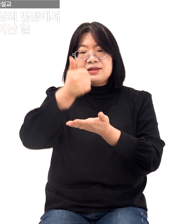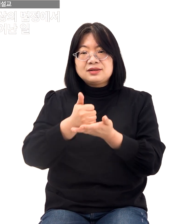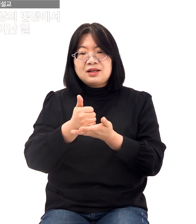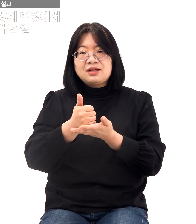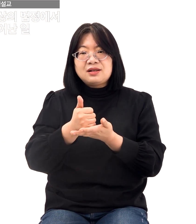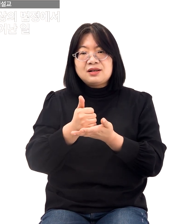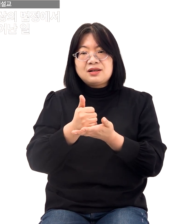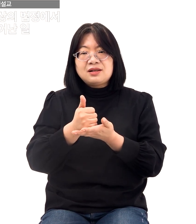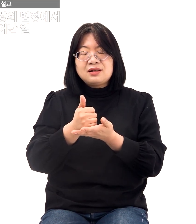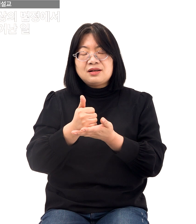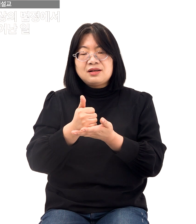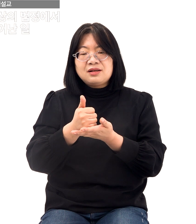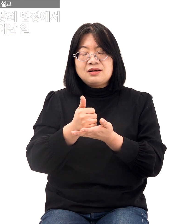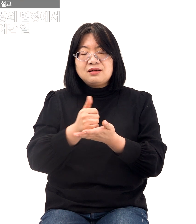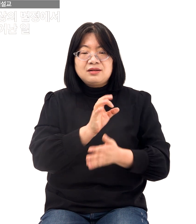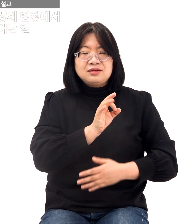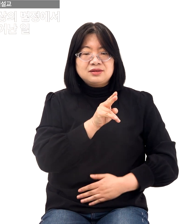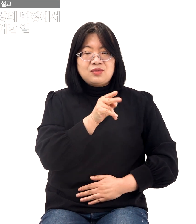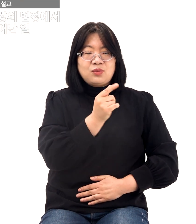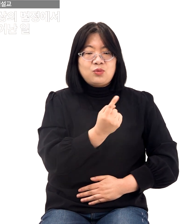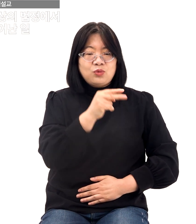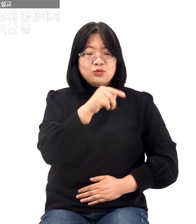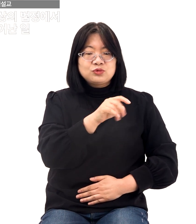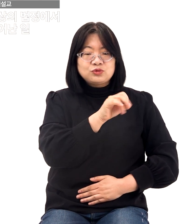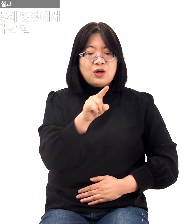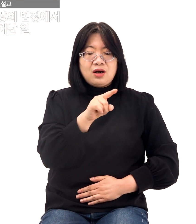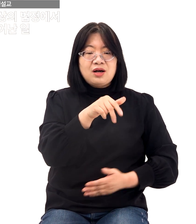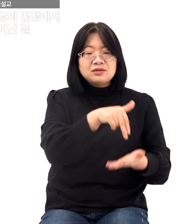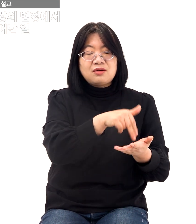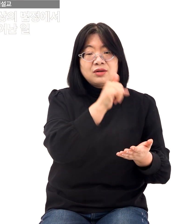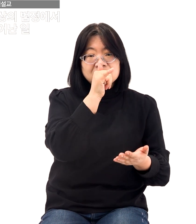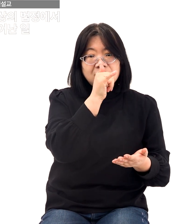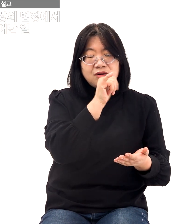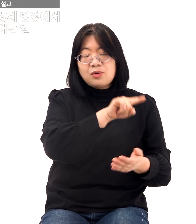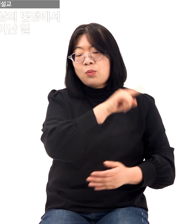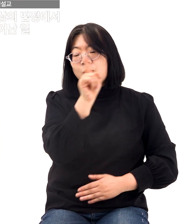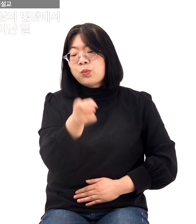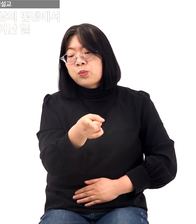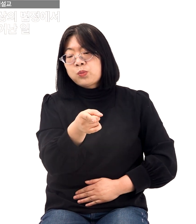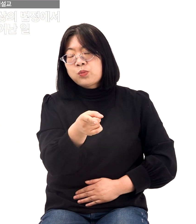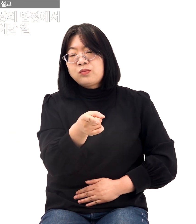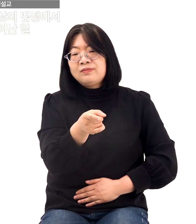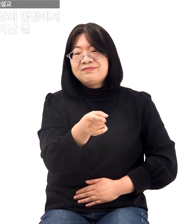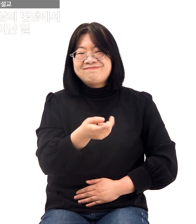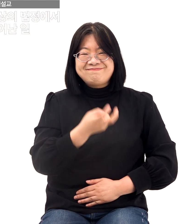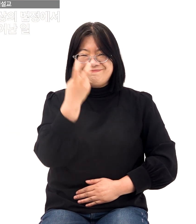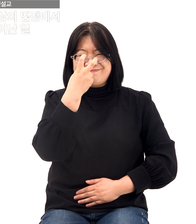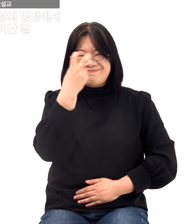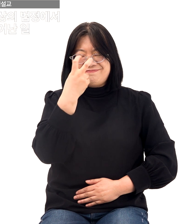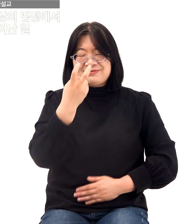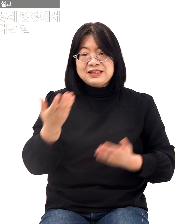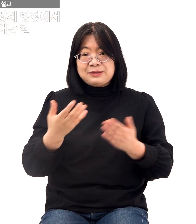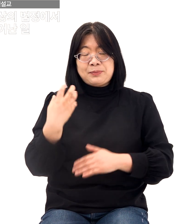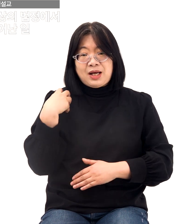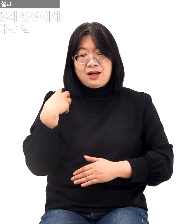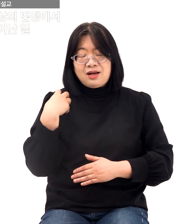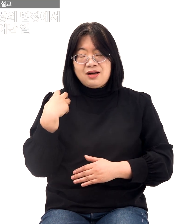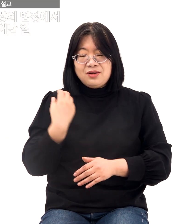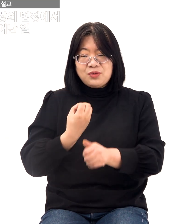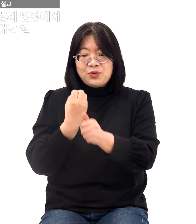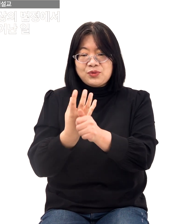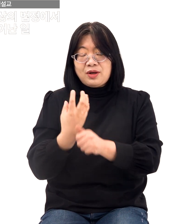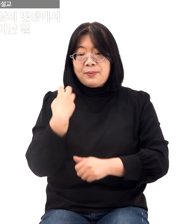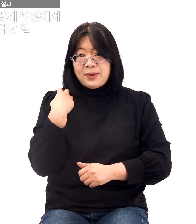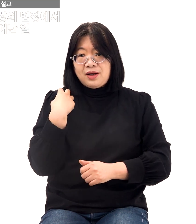대제사장 여호수아가 서 있어요. 그런데 그 옆에는 검사 역할, 고소의